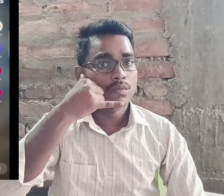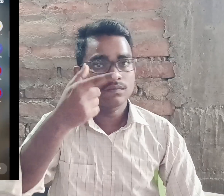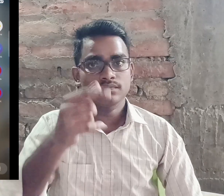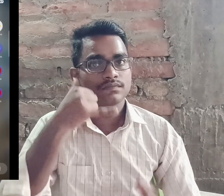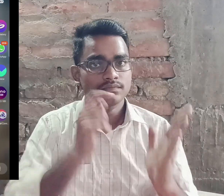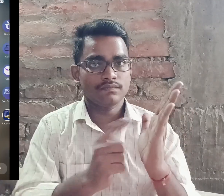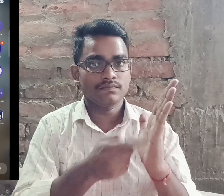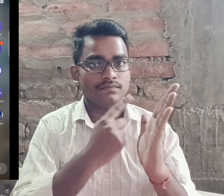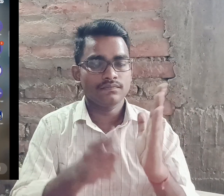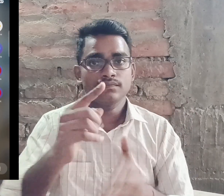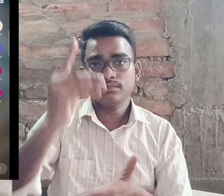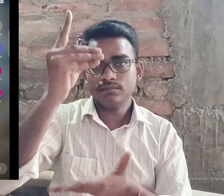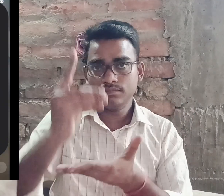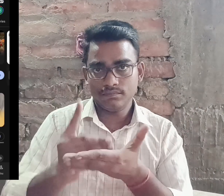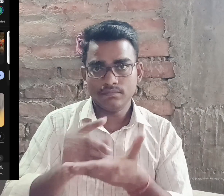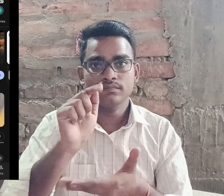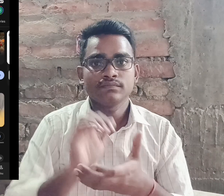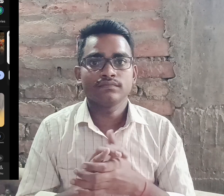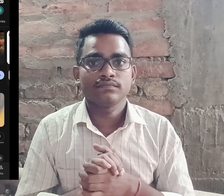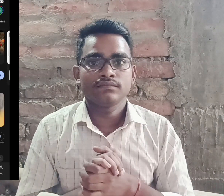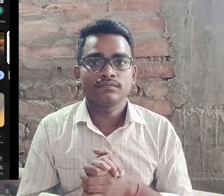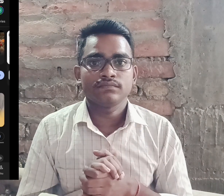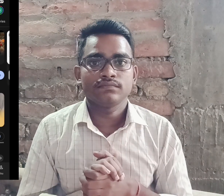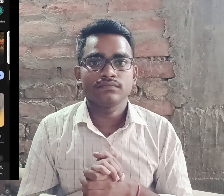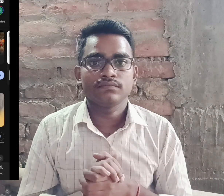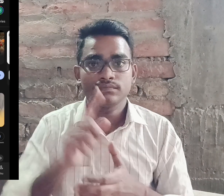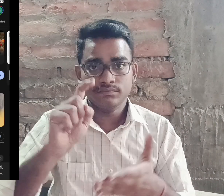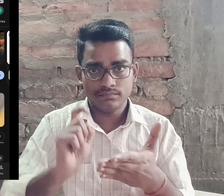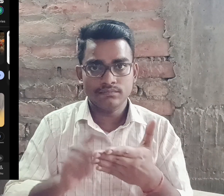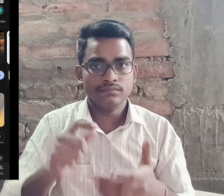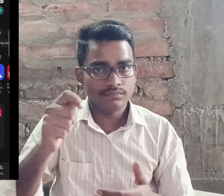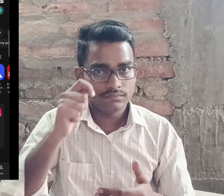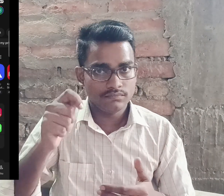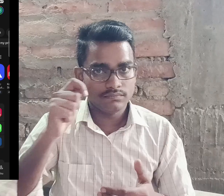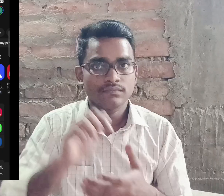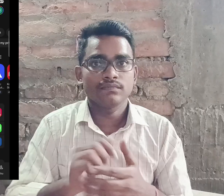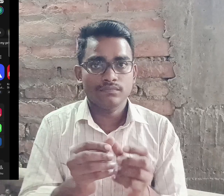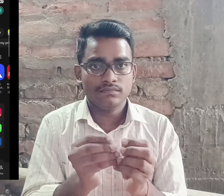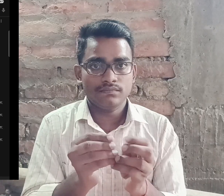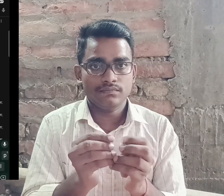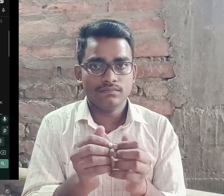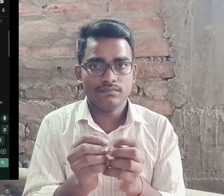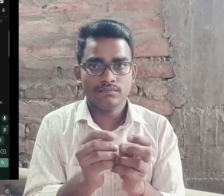नमस्कार मित्रांनो, महसूल सेवक सेवा या यूट्यूब चॅनलवर आपले सहर्ष स्वागत आहे. तर आज आपण बेनिफिशरी सत्यापन